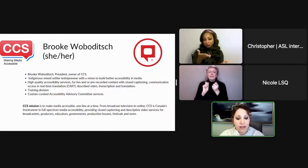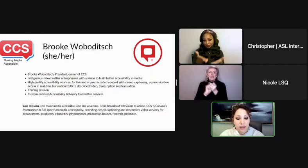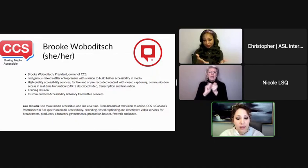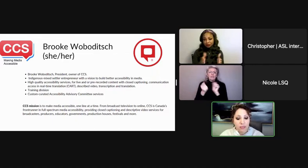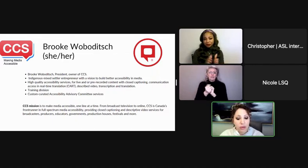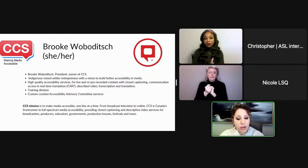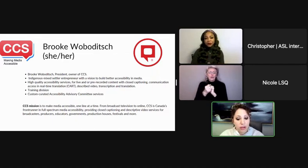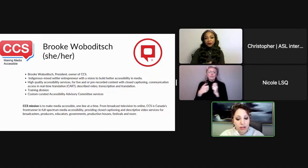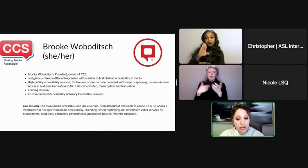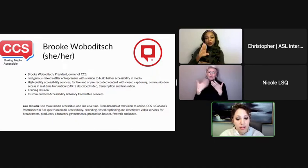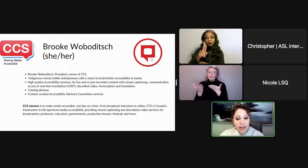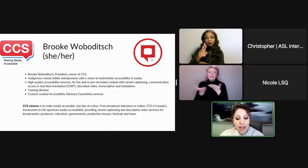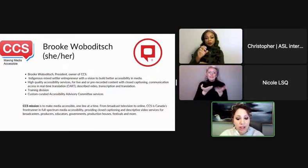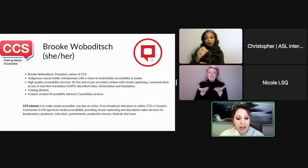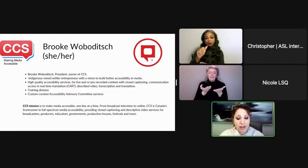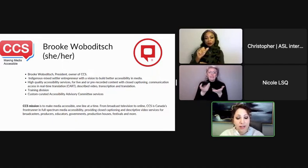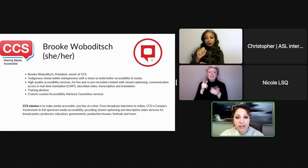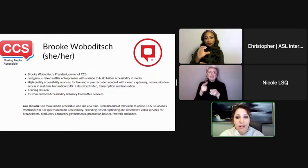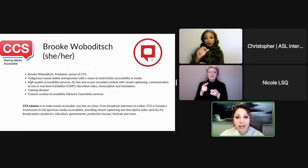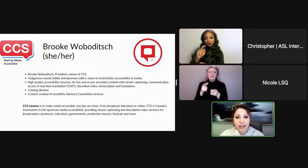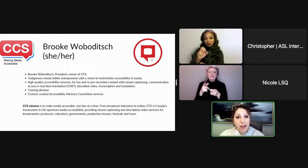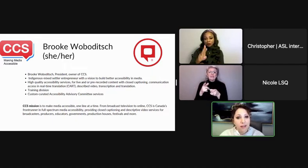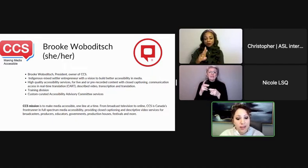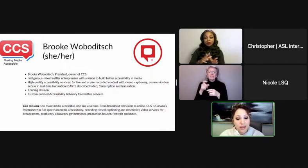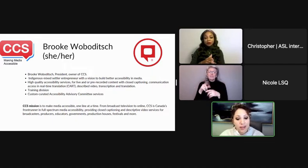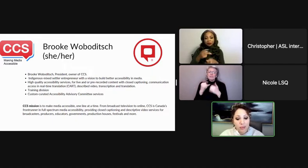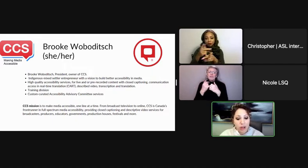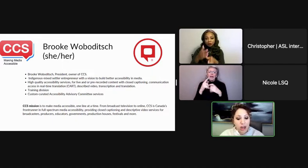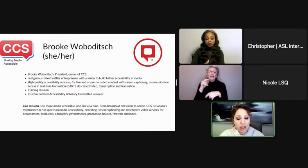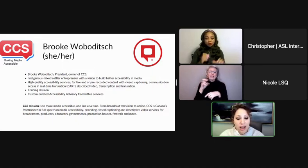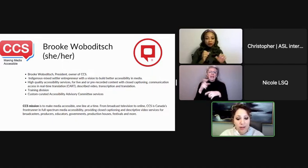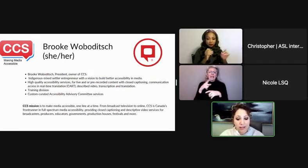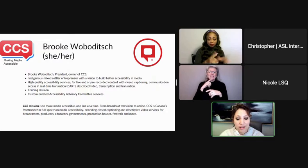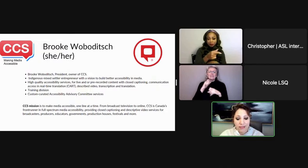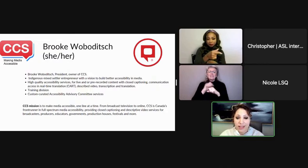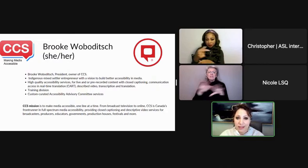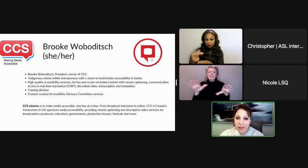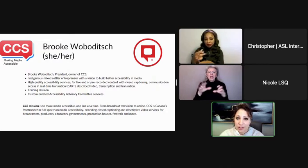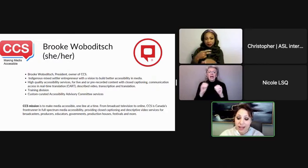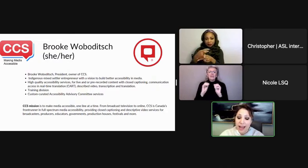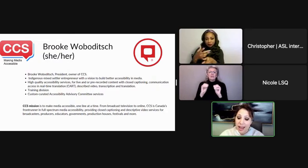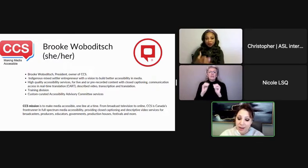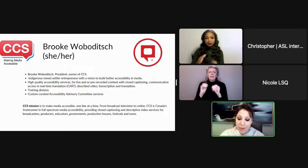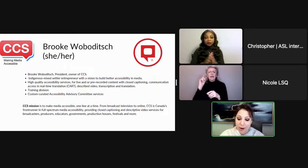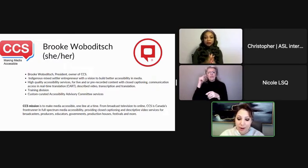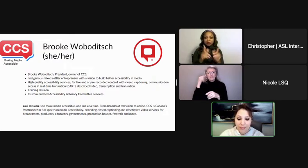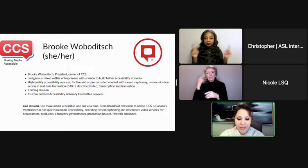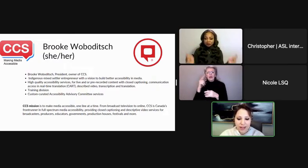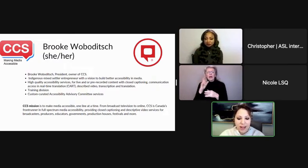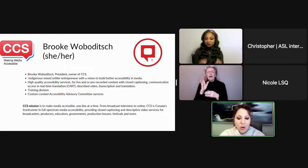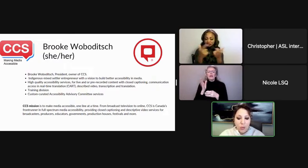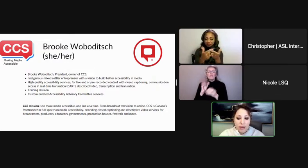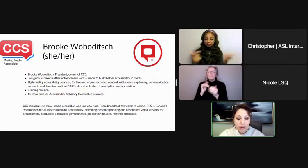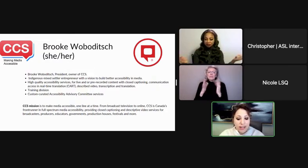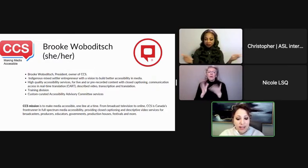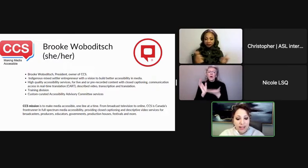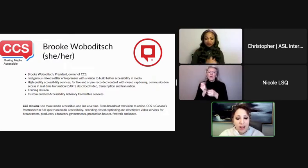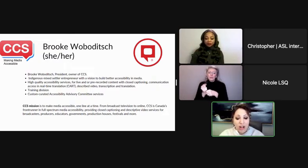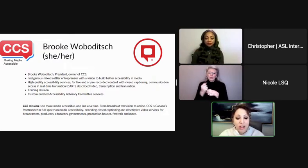fournissons nos services à télédiffuseurs, éducateurs, le gouvernement, maisons de production, les